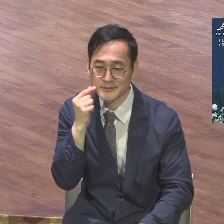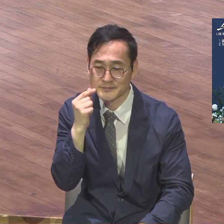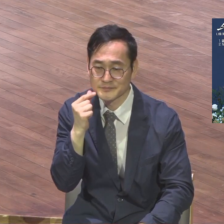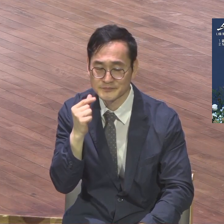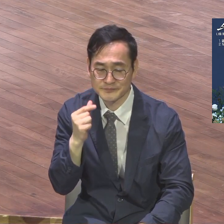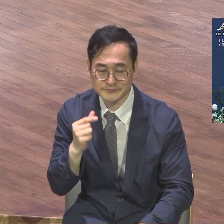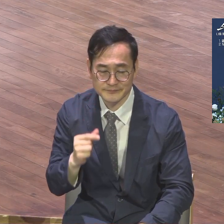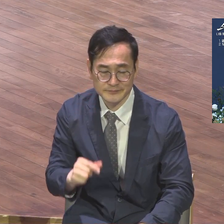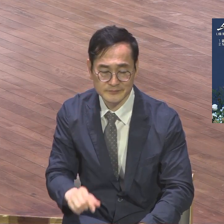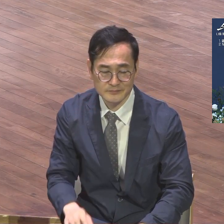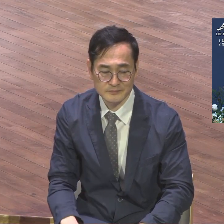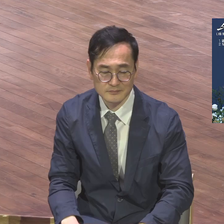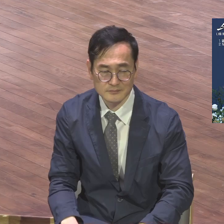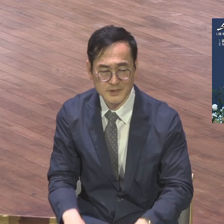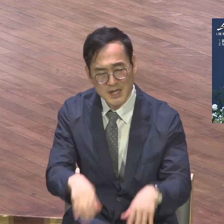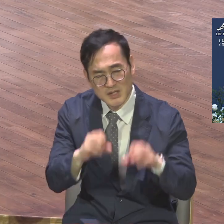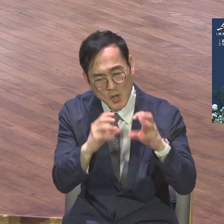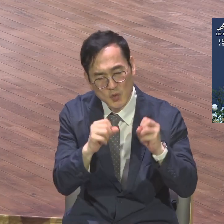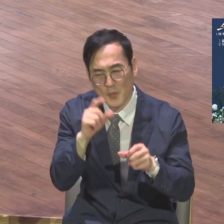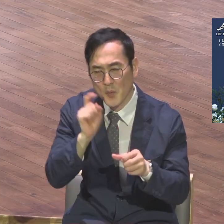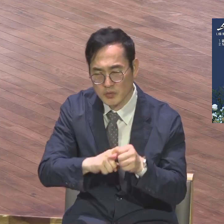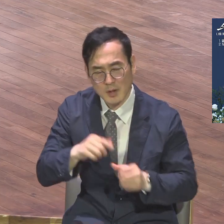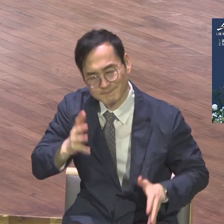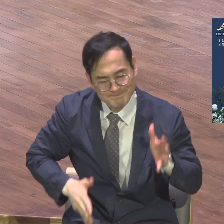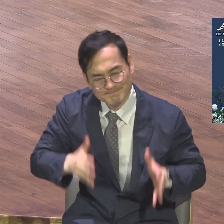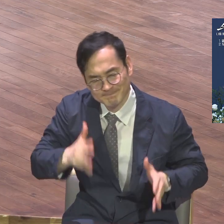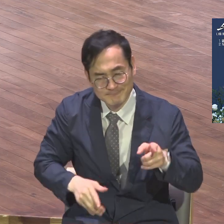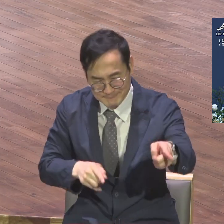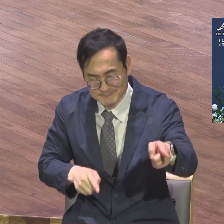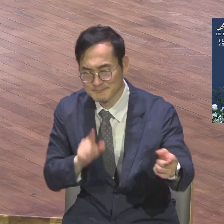그 발걸음이 얼마나